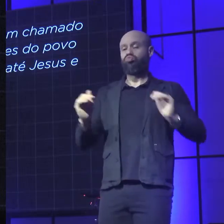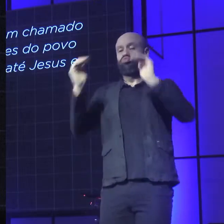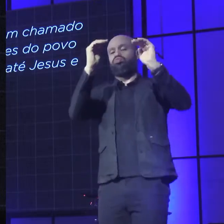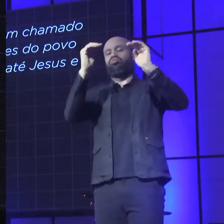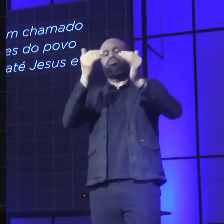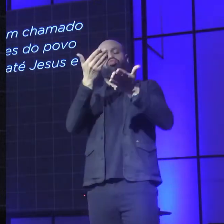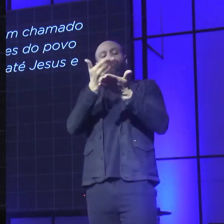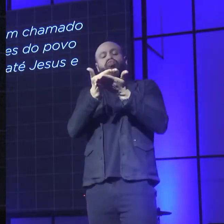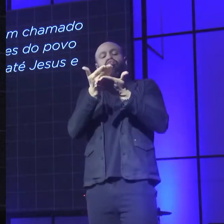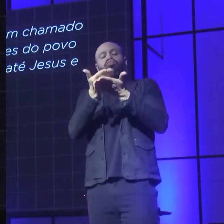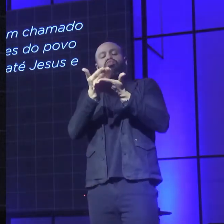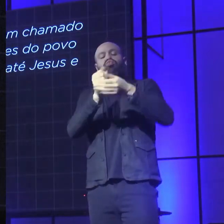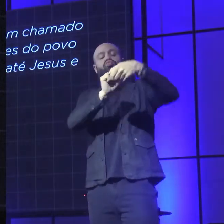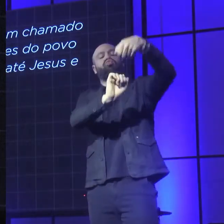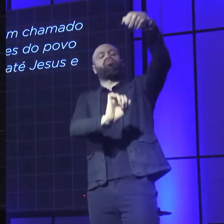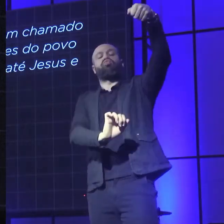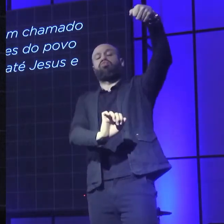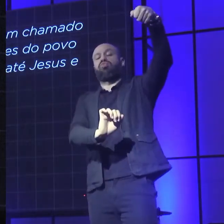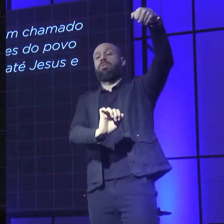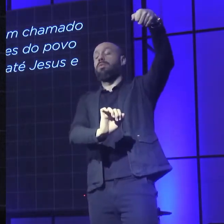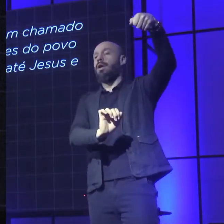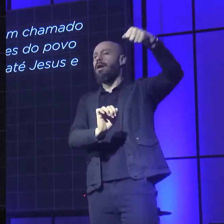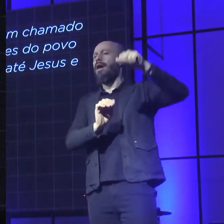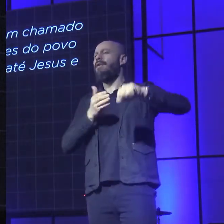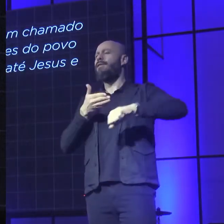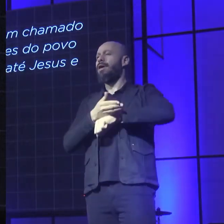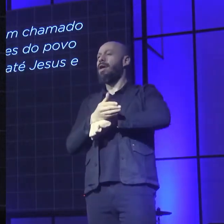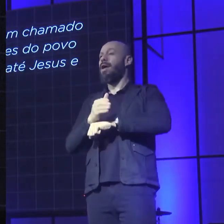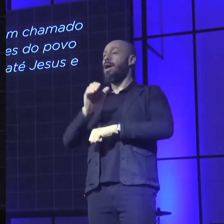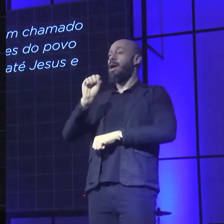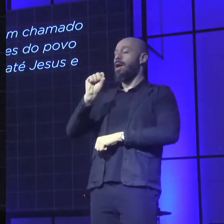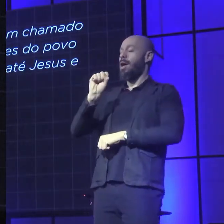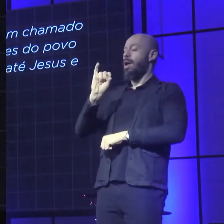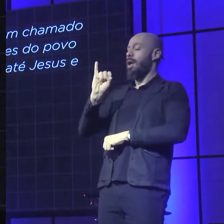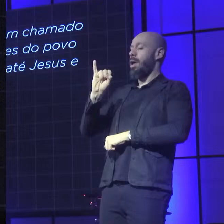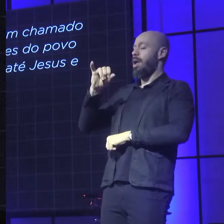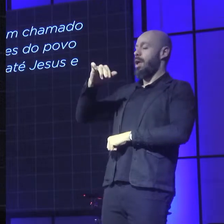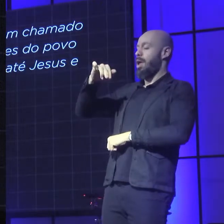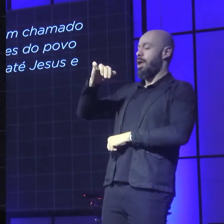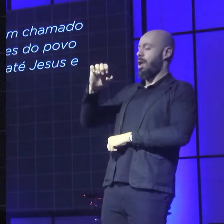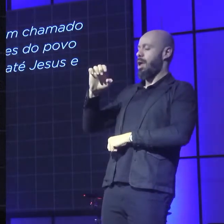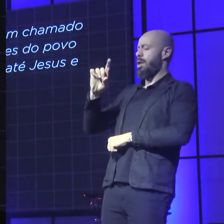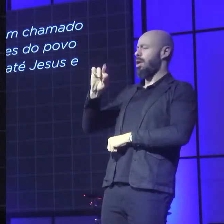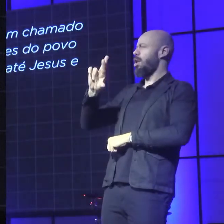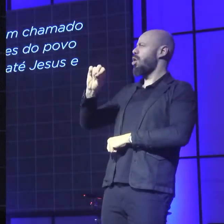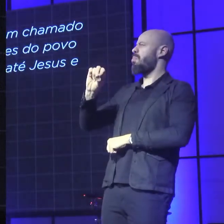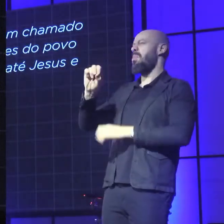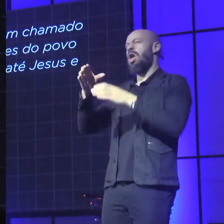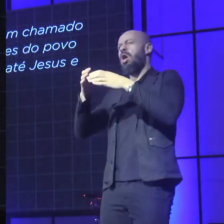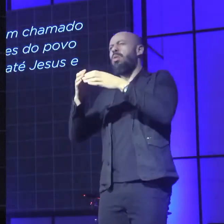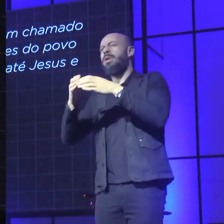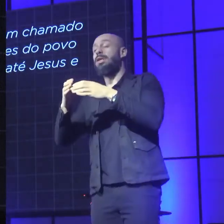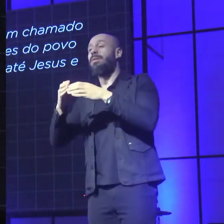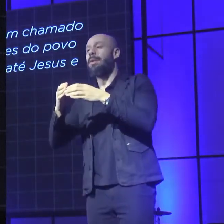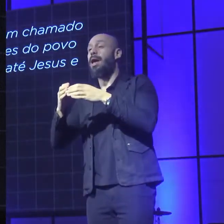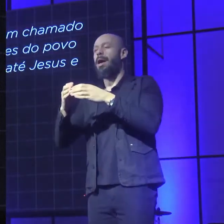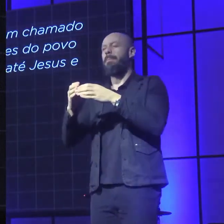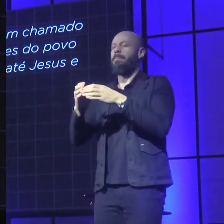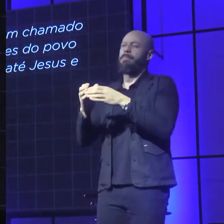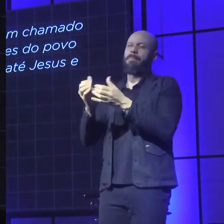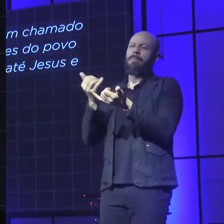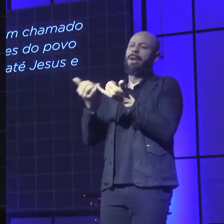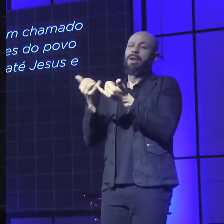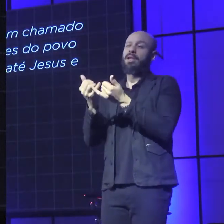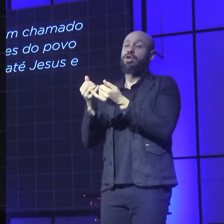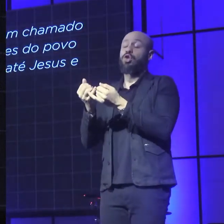e ele fazia parte também do Sinédrio. O Sinédrio era tipo assim, o grupo que governava a nação